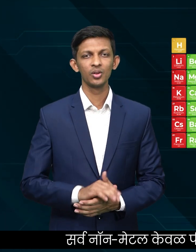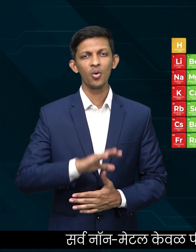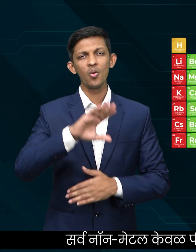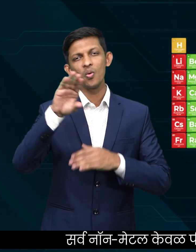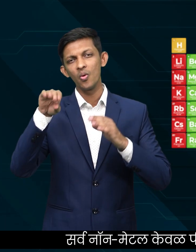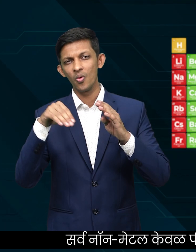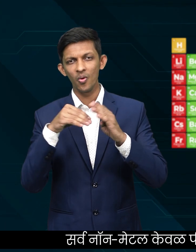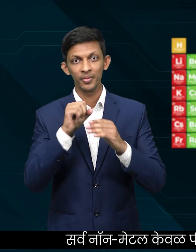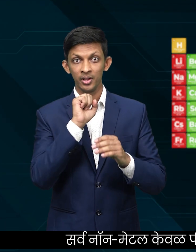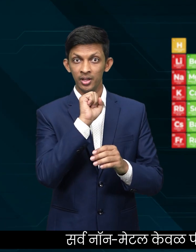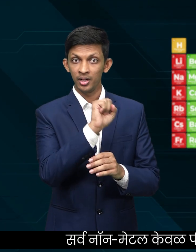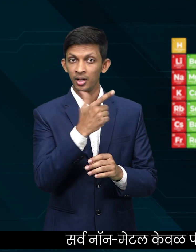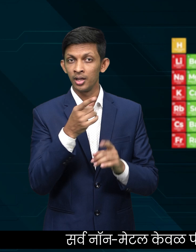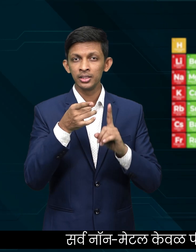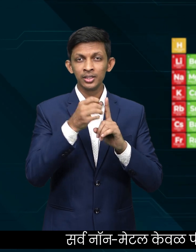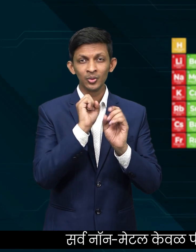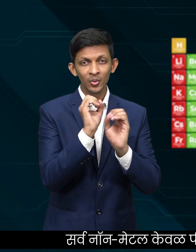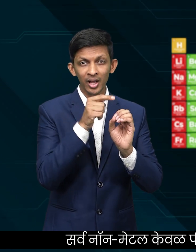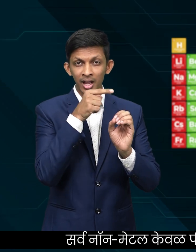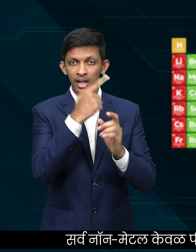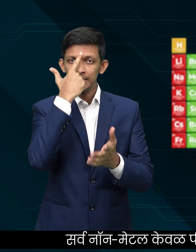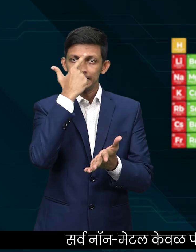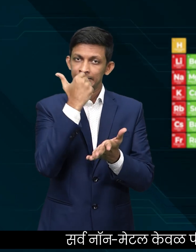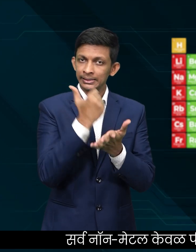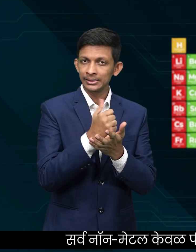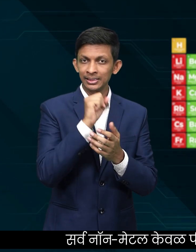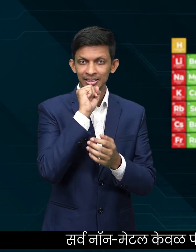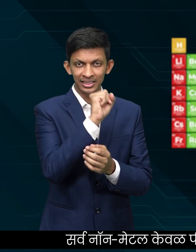सर्व नॉन मेटल केवळ पी ब्लॉकमध्ये व्यवस्थित केले जातात.